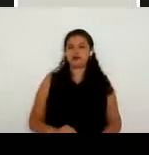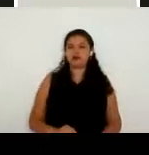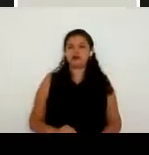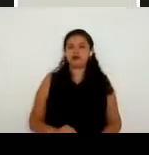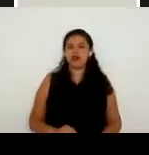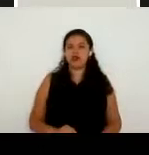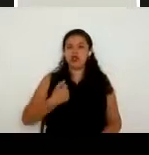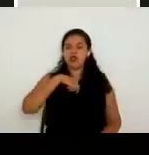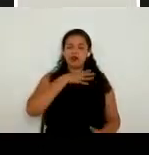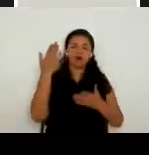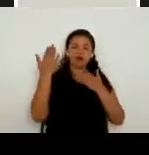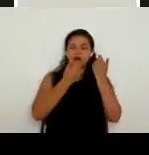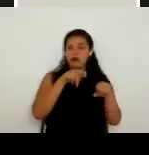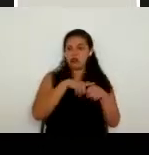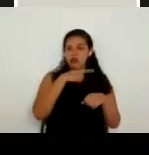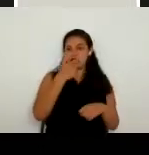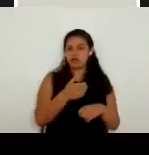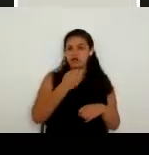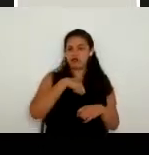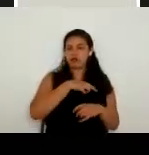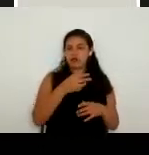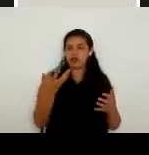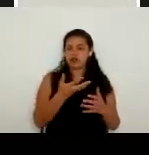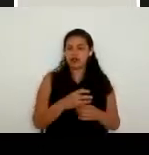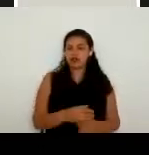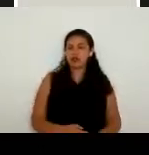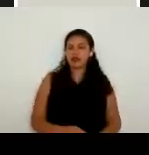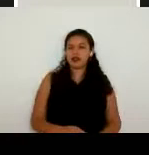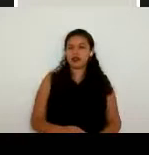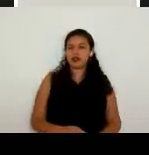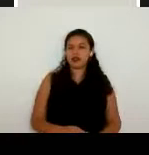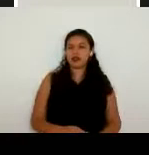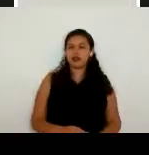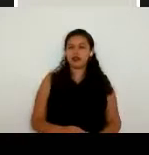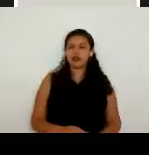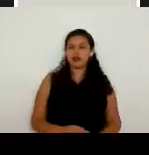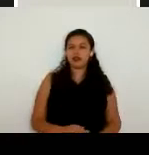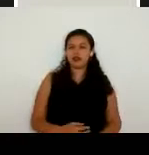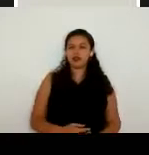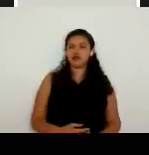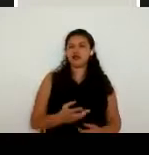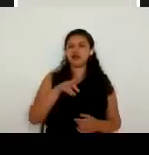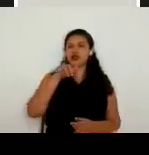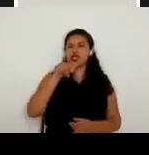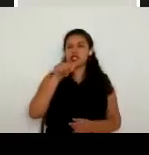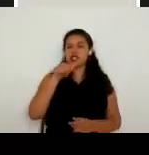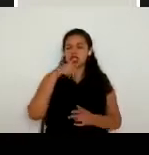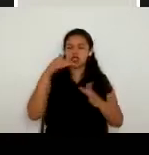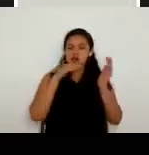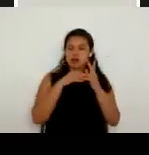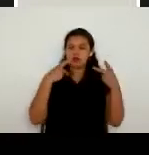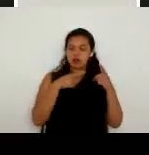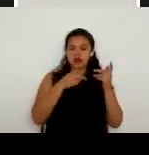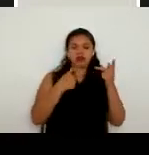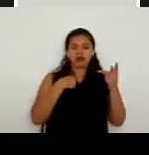estudio socioeconómico empezamos haciendo la investigación sobre 16 mil sujetos hicimos una